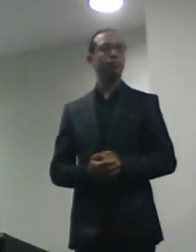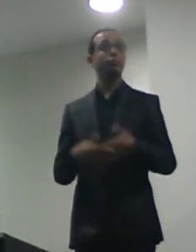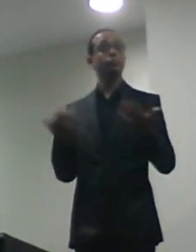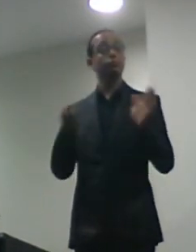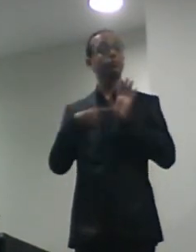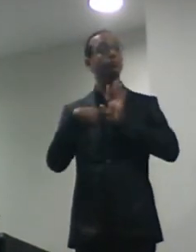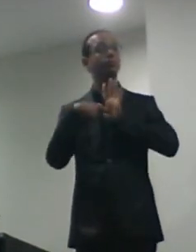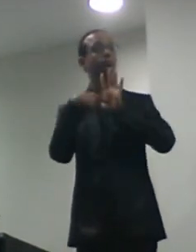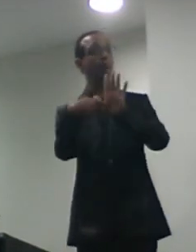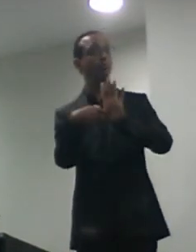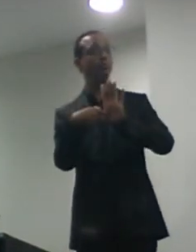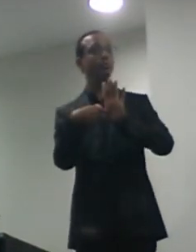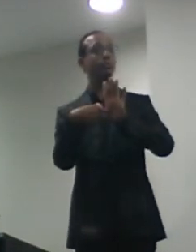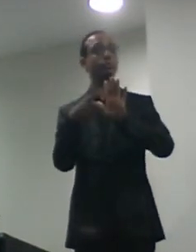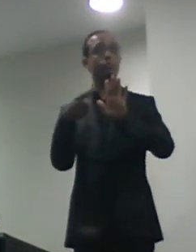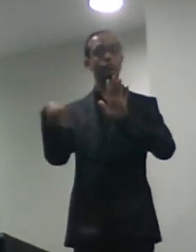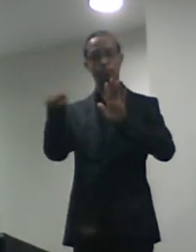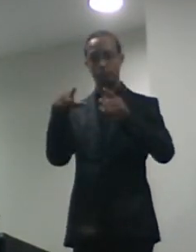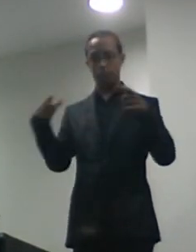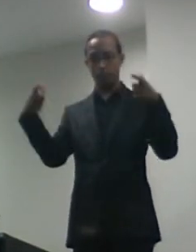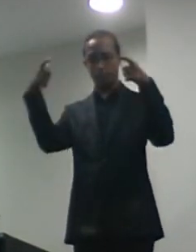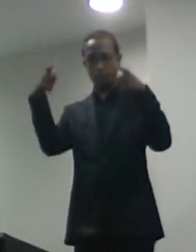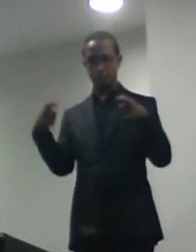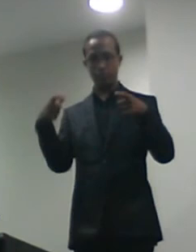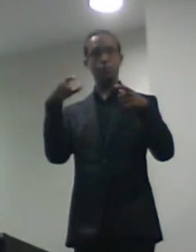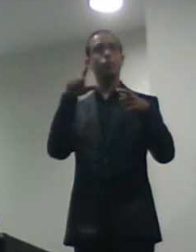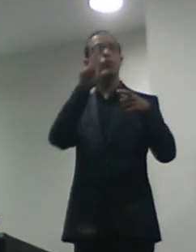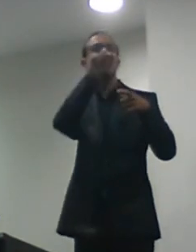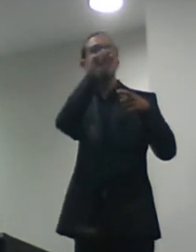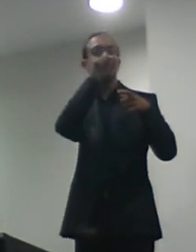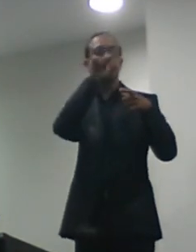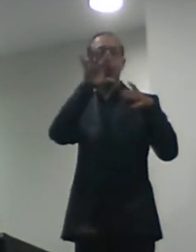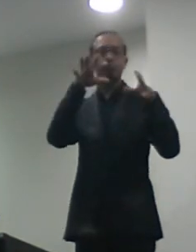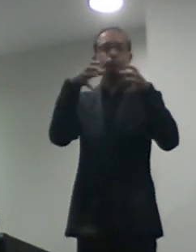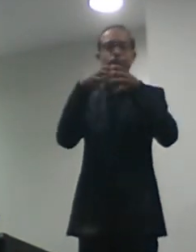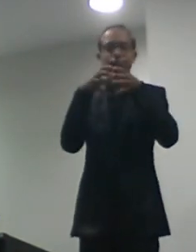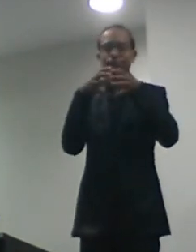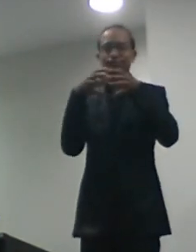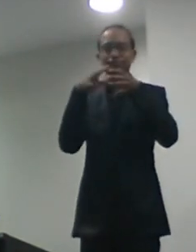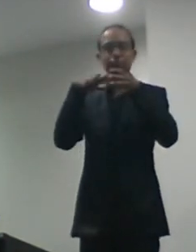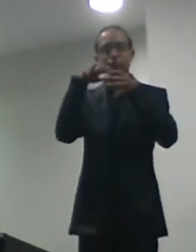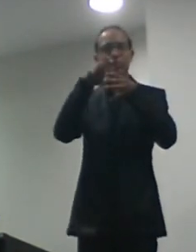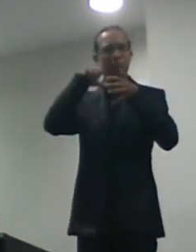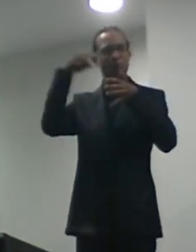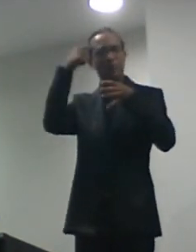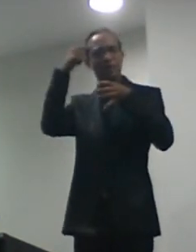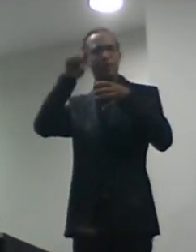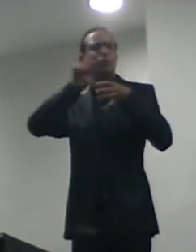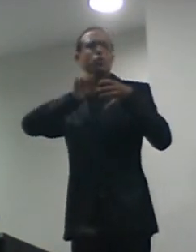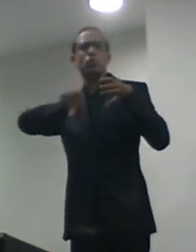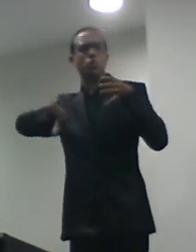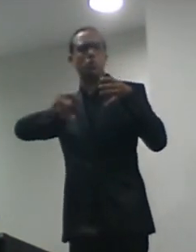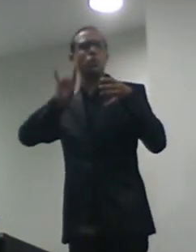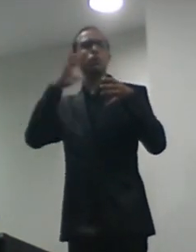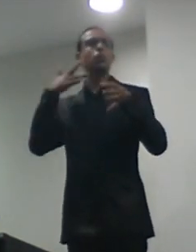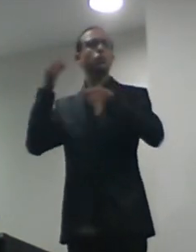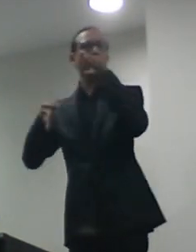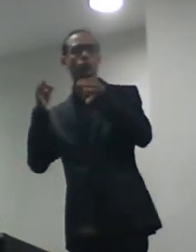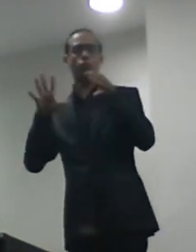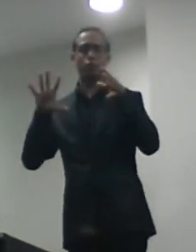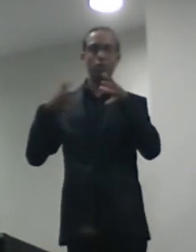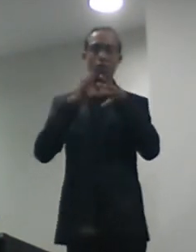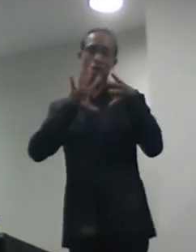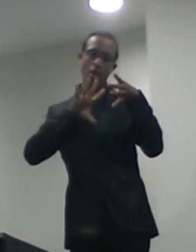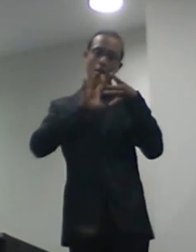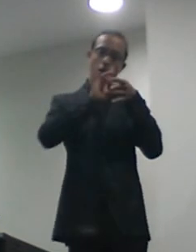é de mostrar que aquilo ali, que aqueles pinguins que estavam juntos, seriam não só os magistrados juntos, mas seriam o magistrado com a